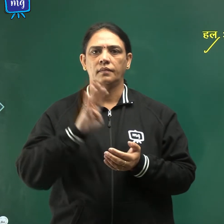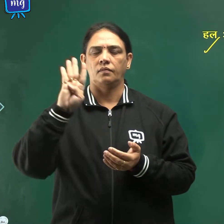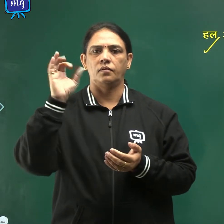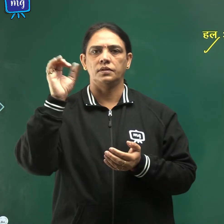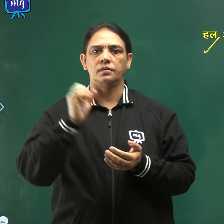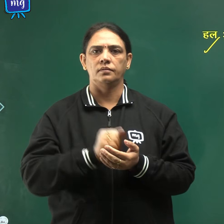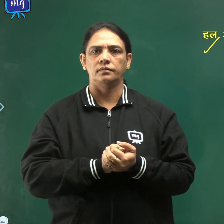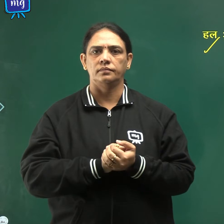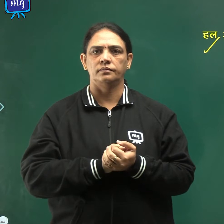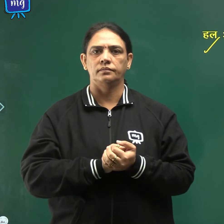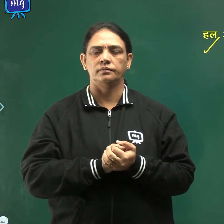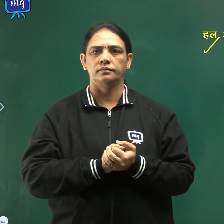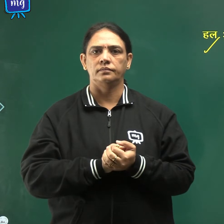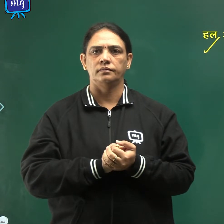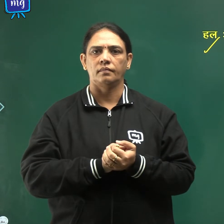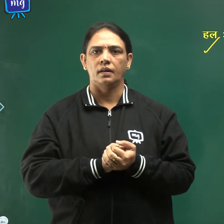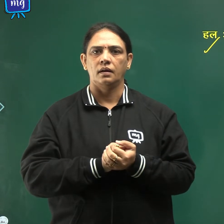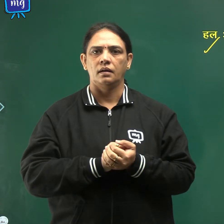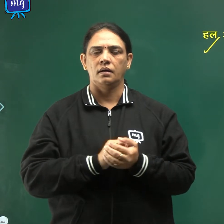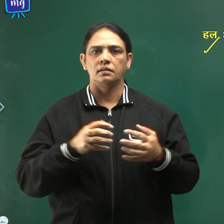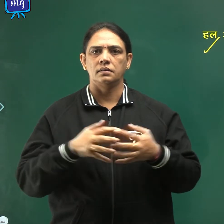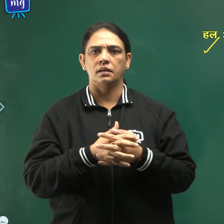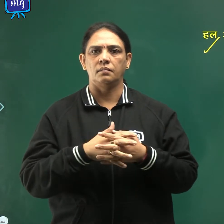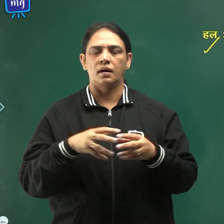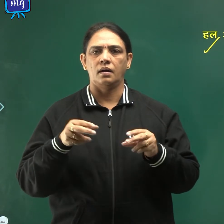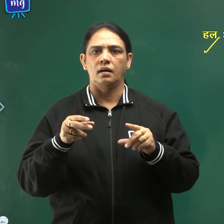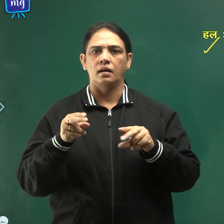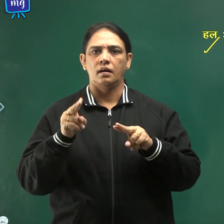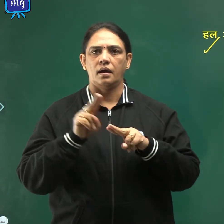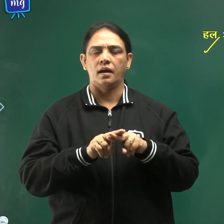40, सिग्मा एफ एक्स बराबर